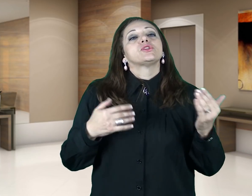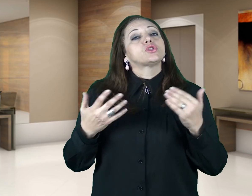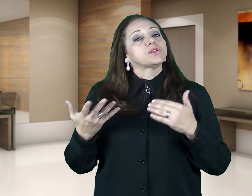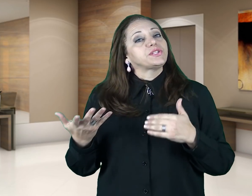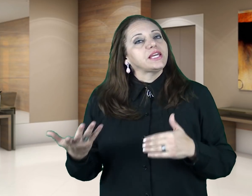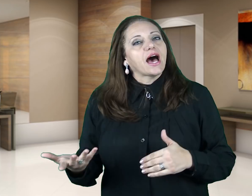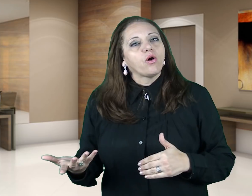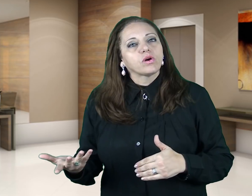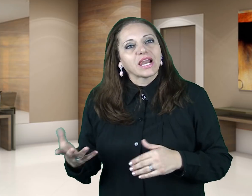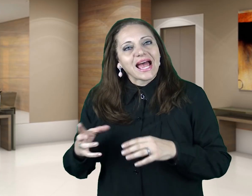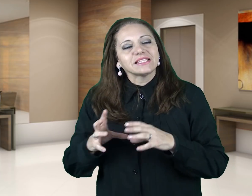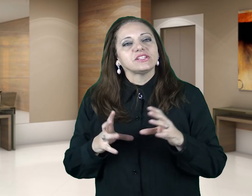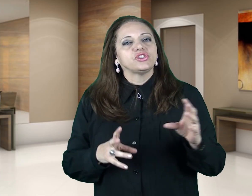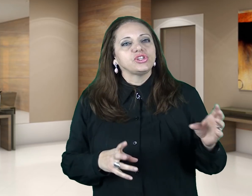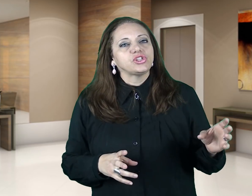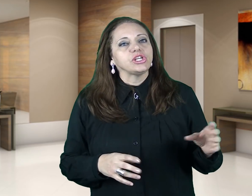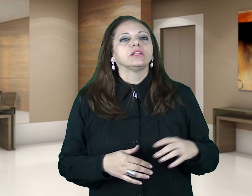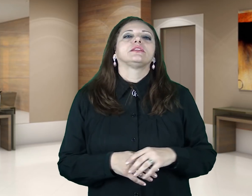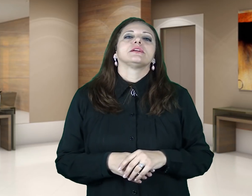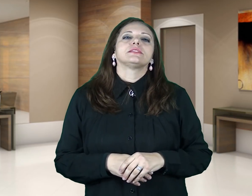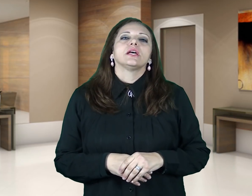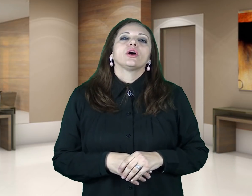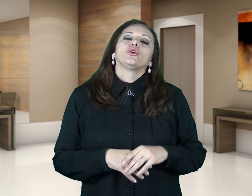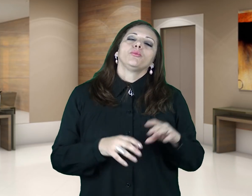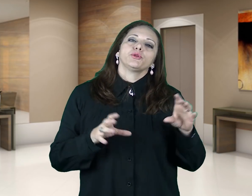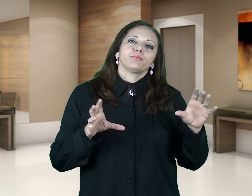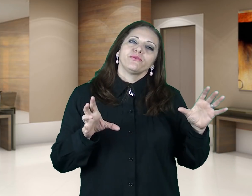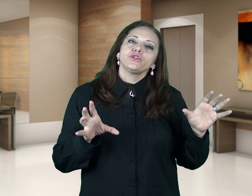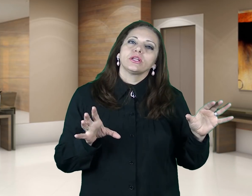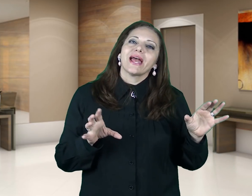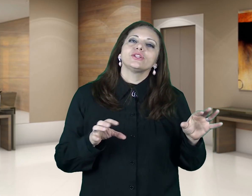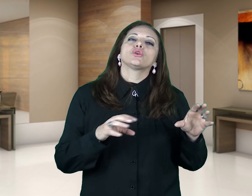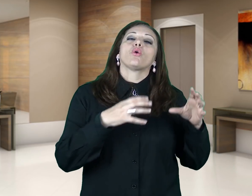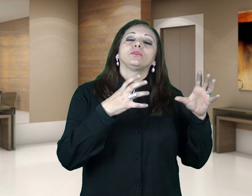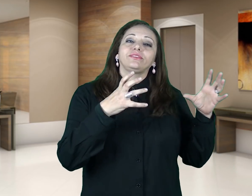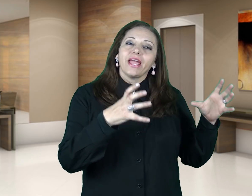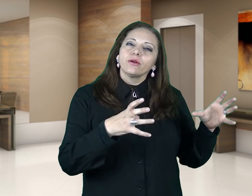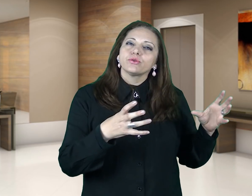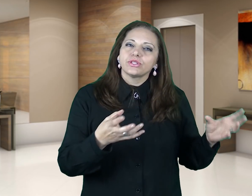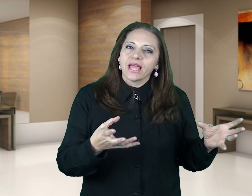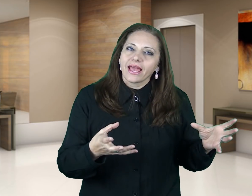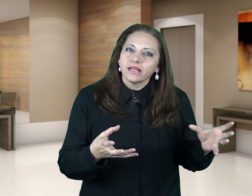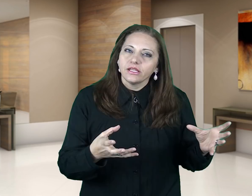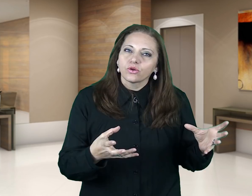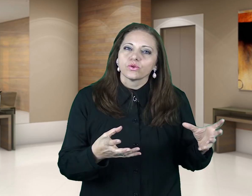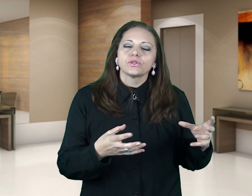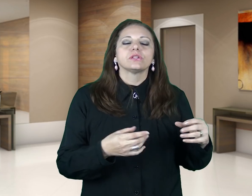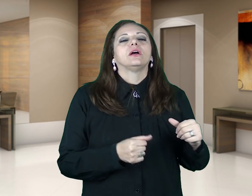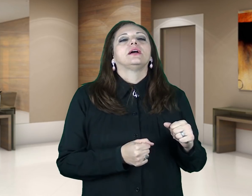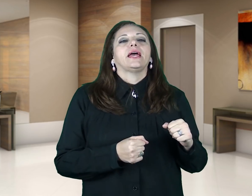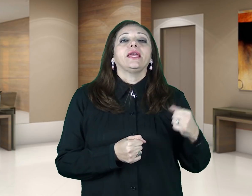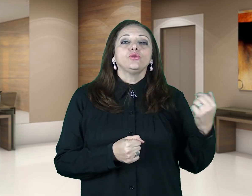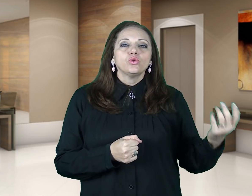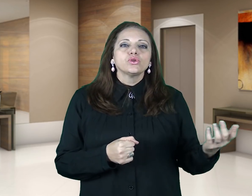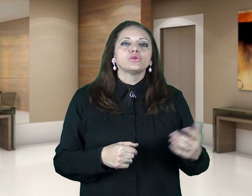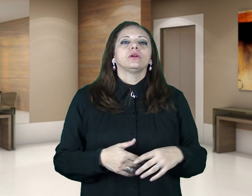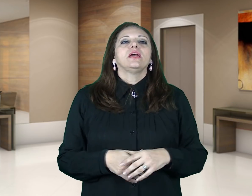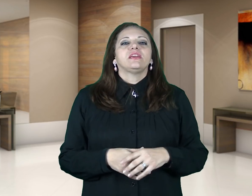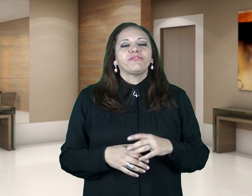questão social, classes distintas, grupos profissionais com termos técnicos em uso,